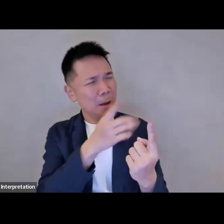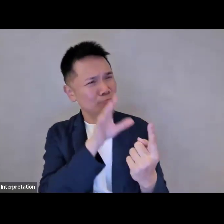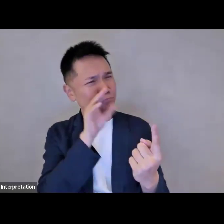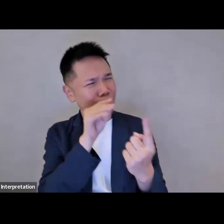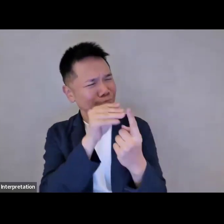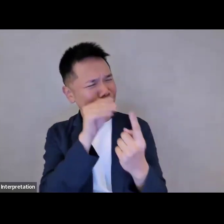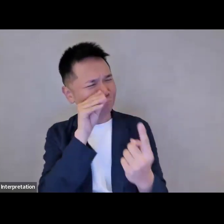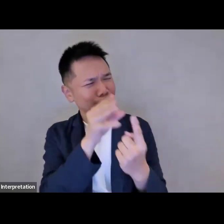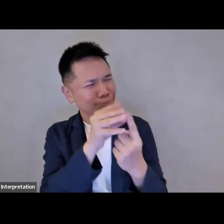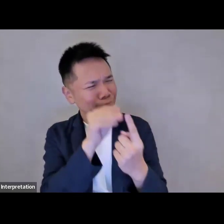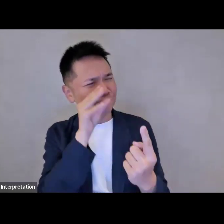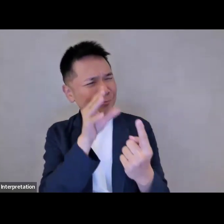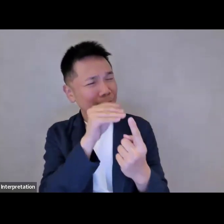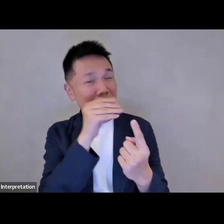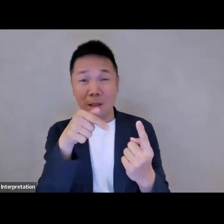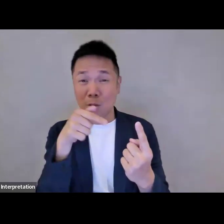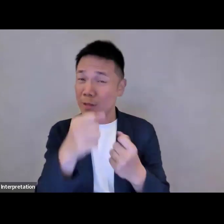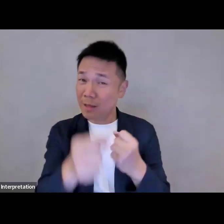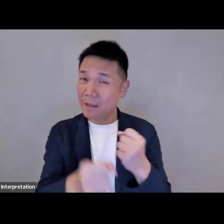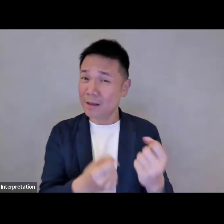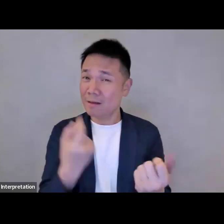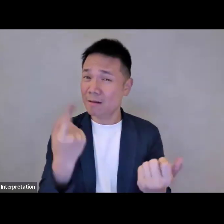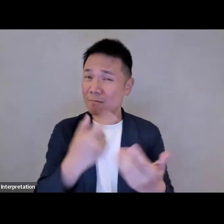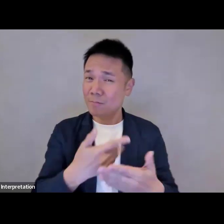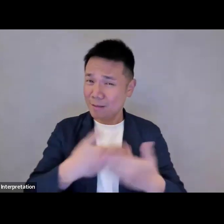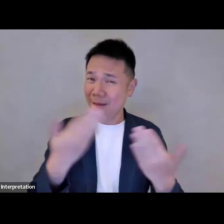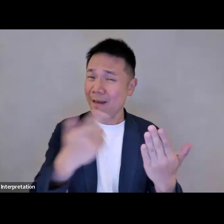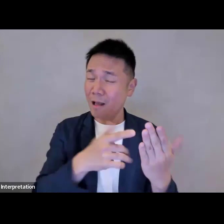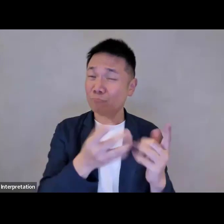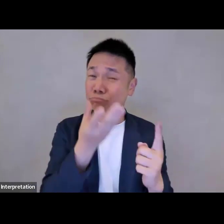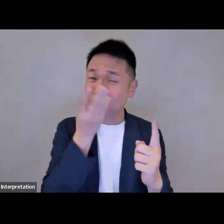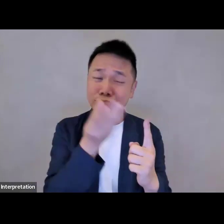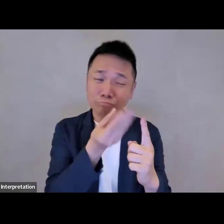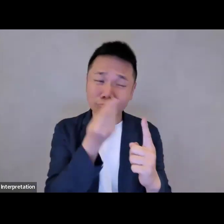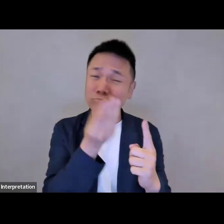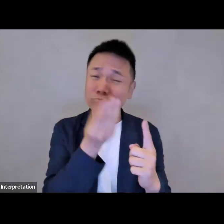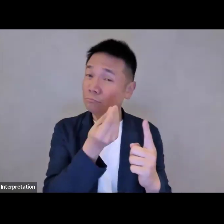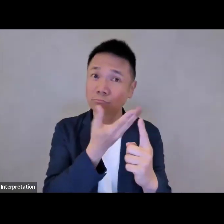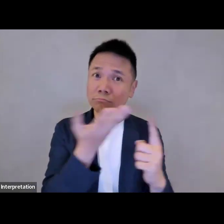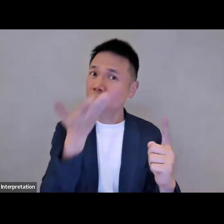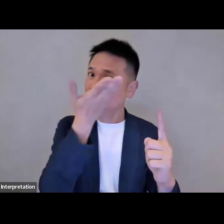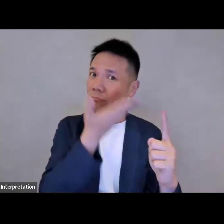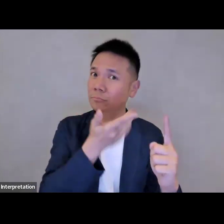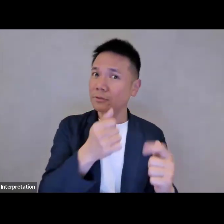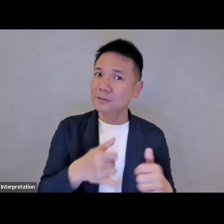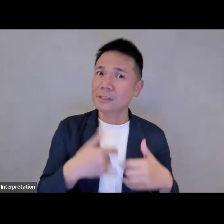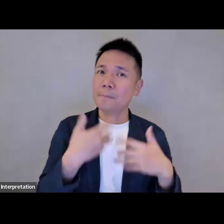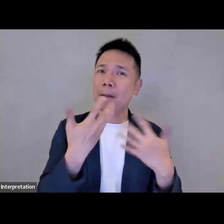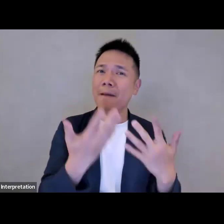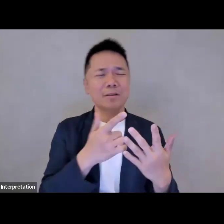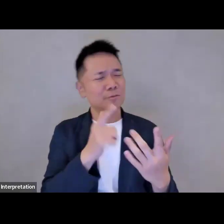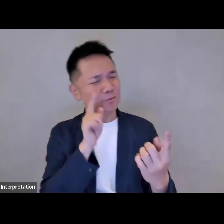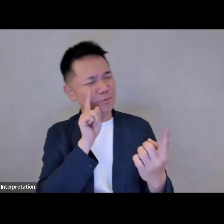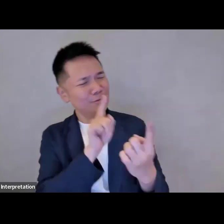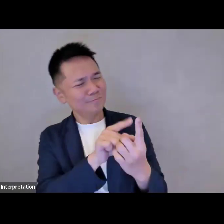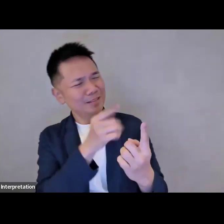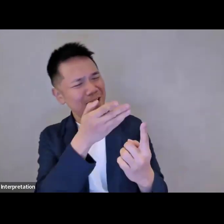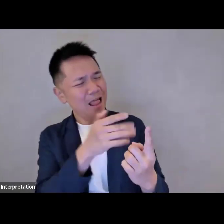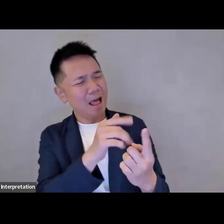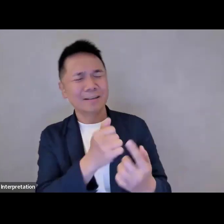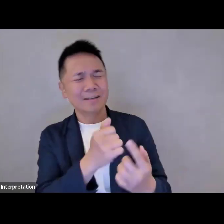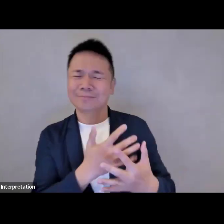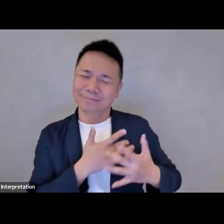我不知道他哪里的时间来进行推进这么多活动，推动这么多运动。